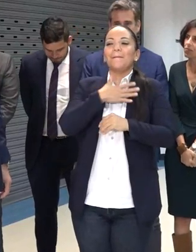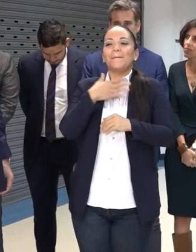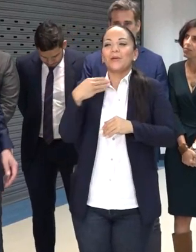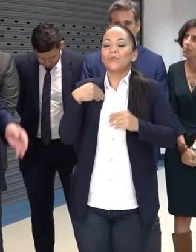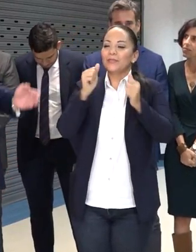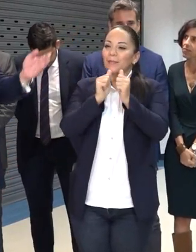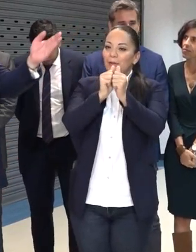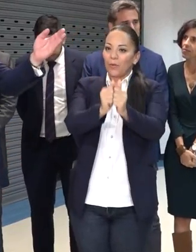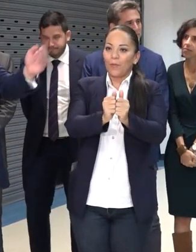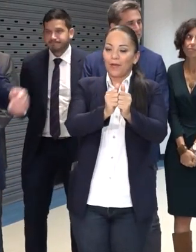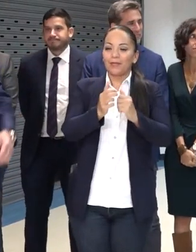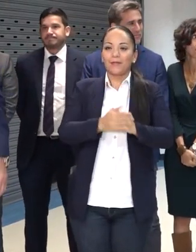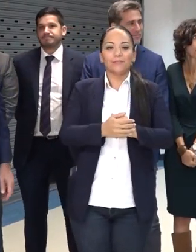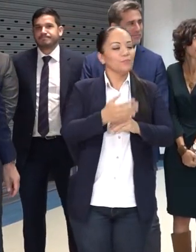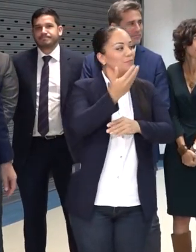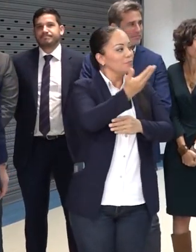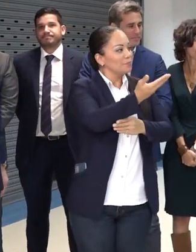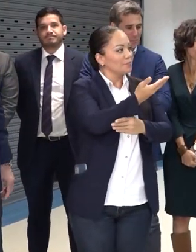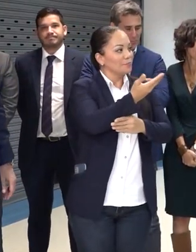acompañan